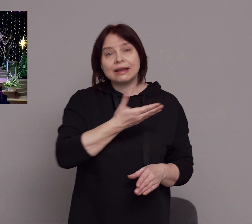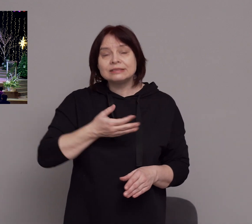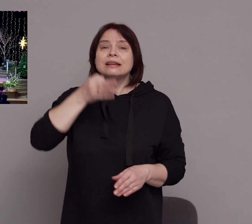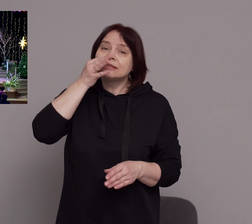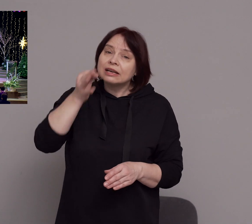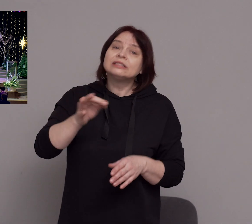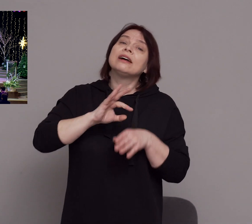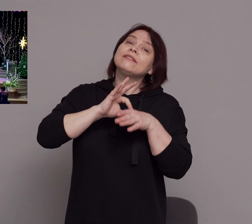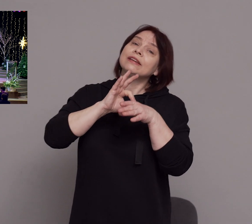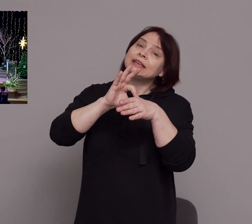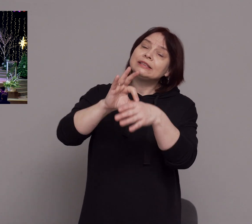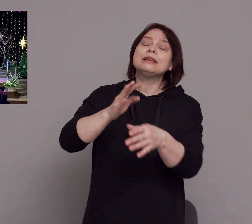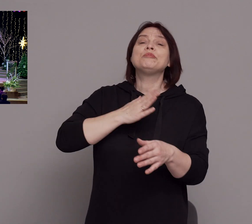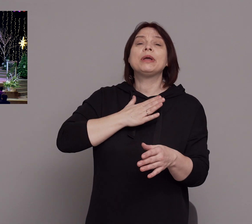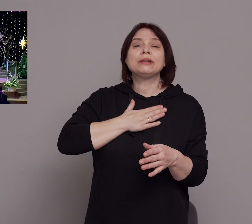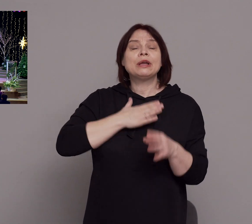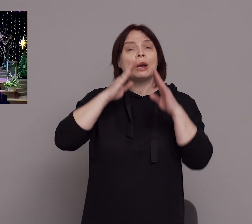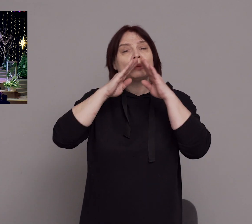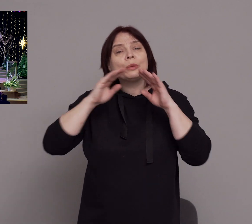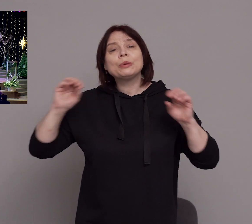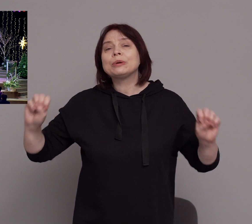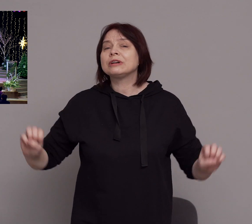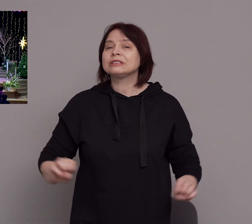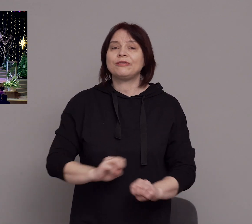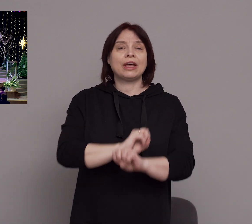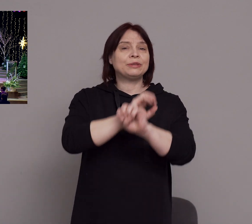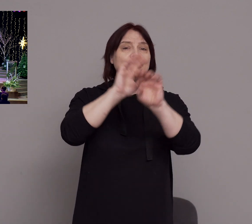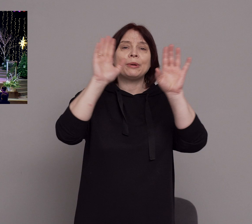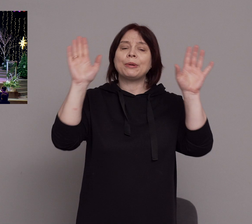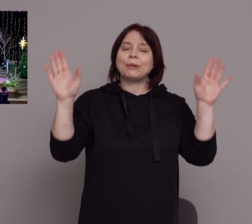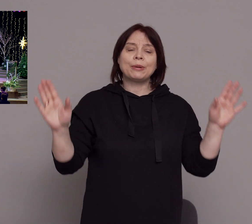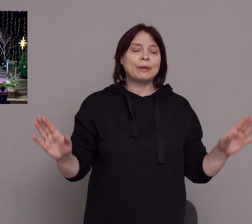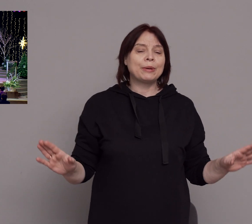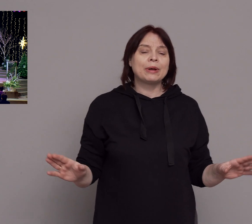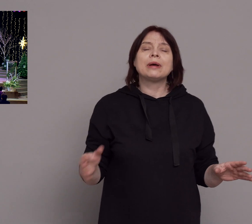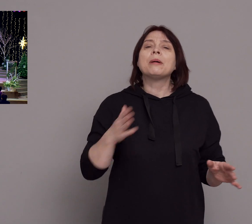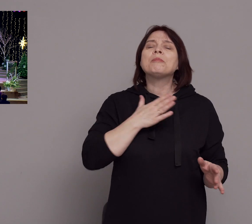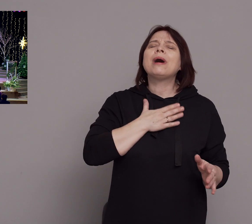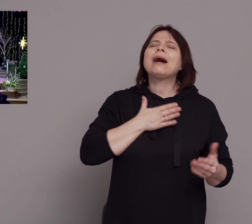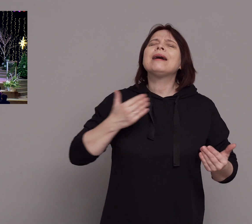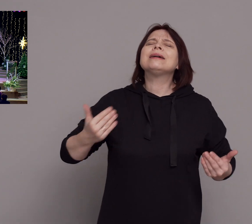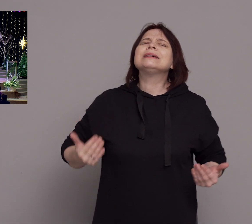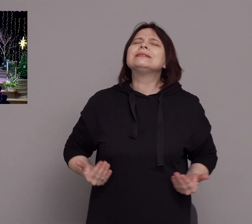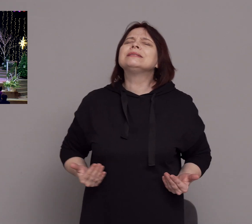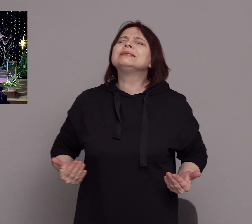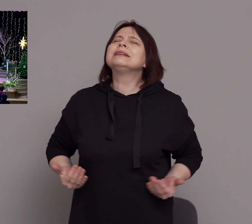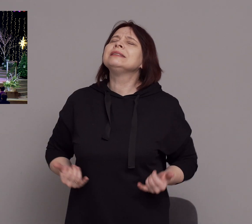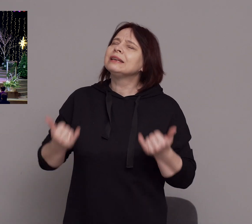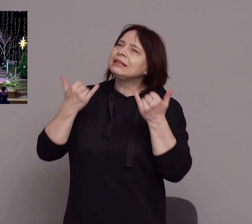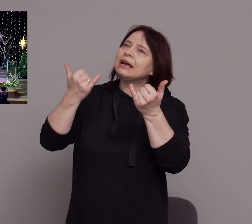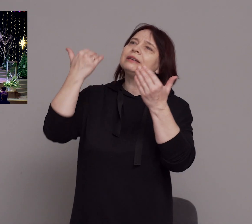Веди меня, Дух Святой. Я строю свою жизнь на Тебе, на Тебе, на